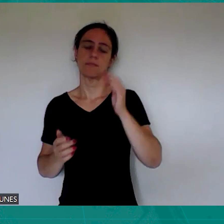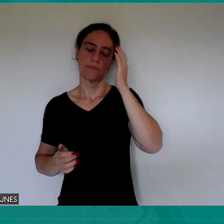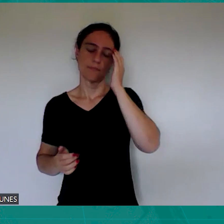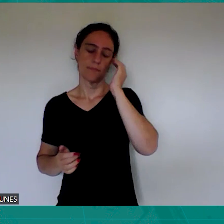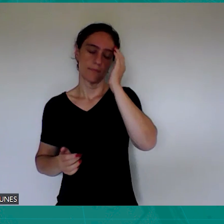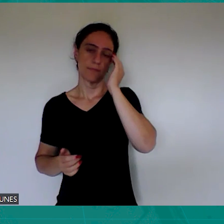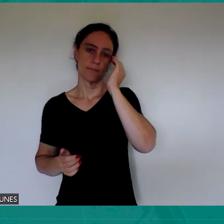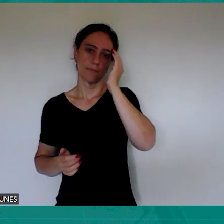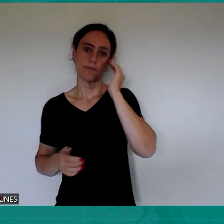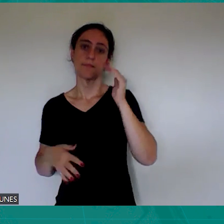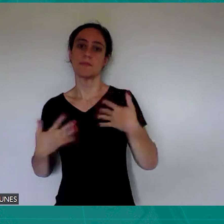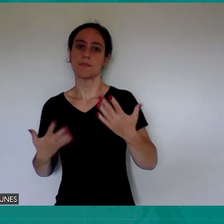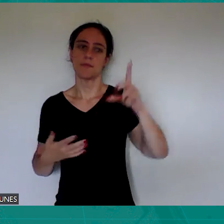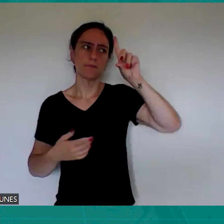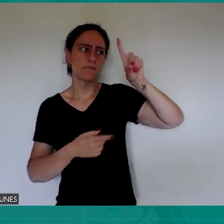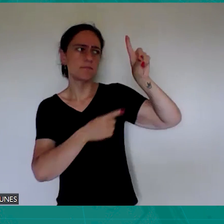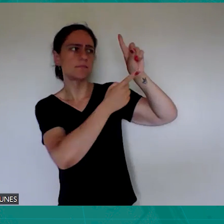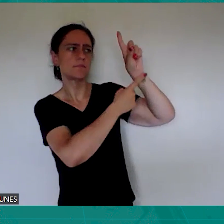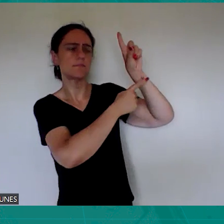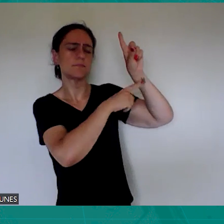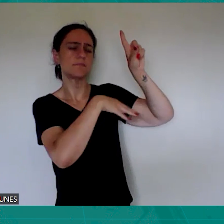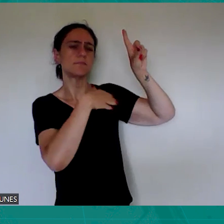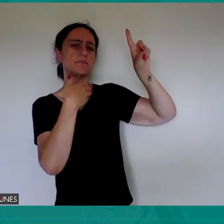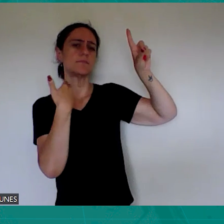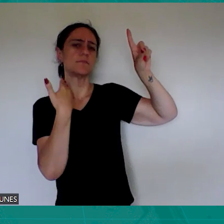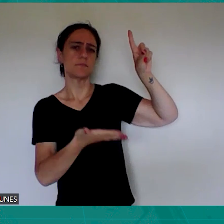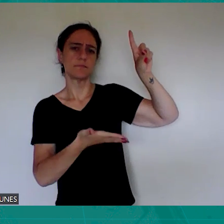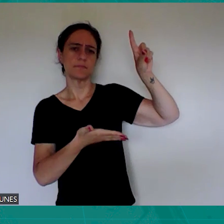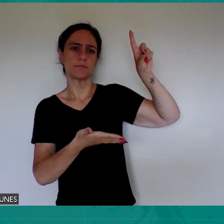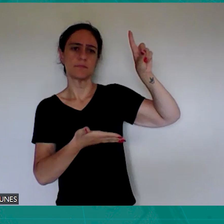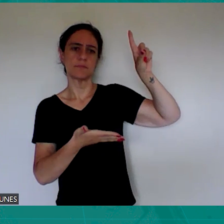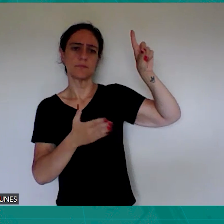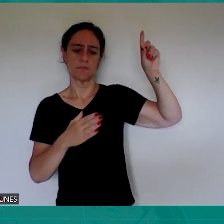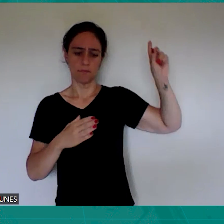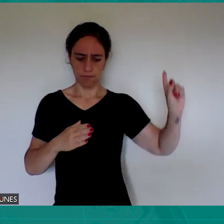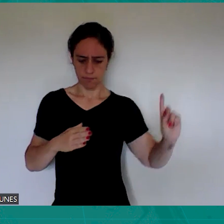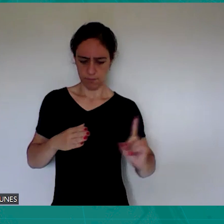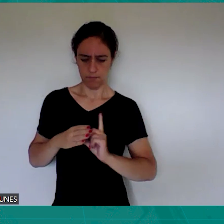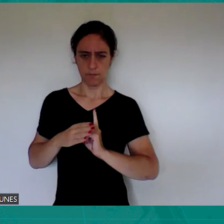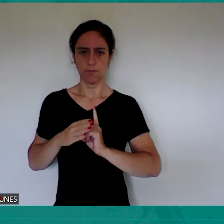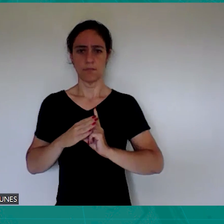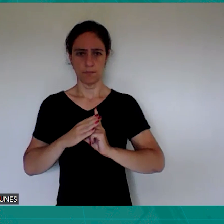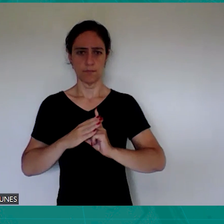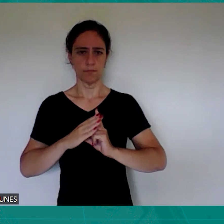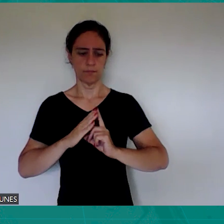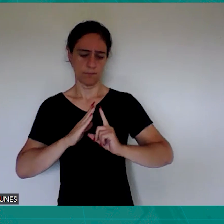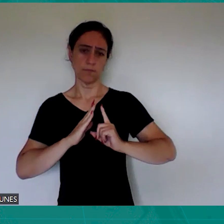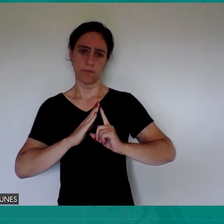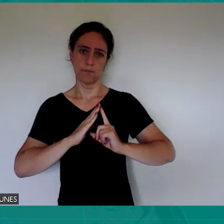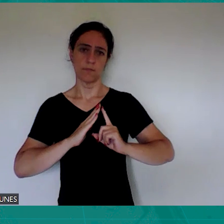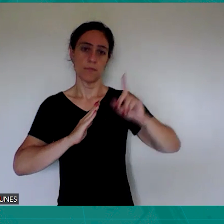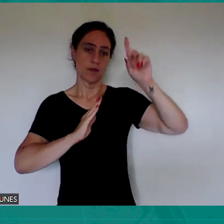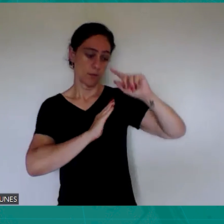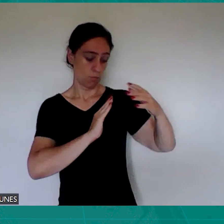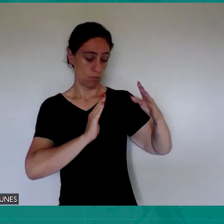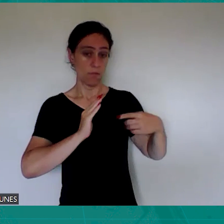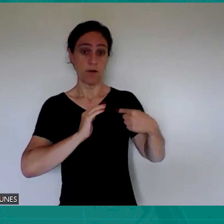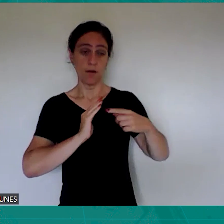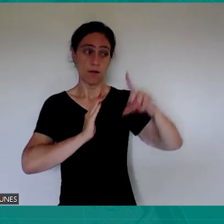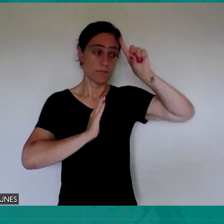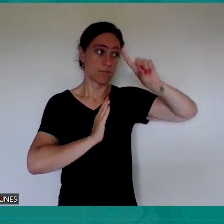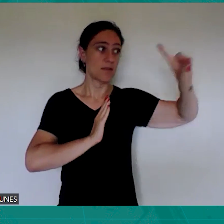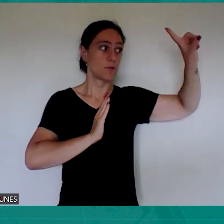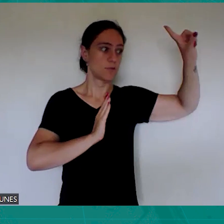a vontade do Senhor. O Senhor quer morar em nós, fazer de nós lugar de habitação de